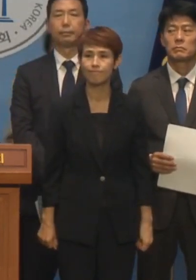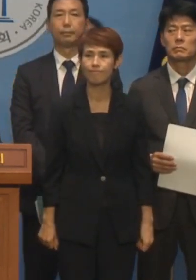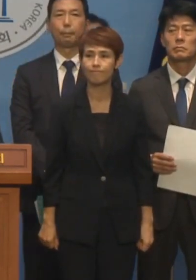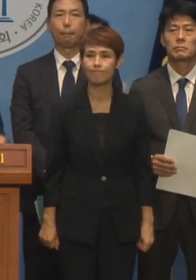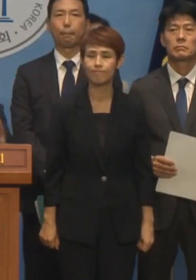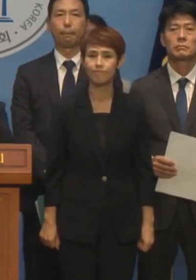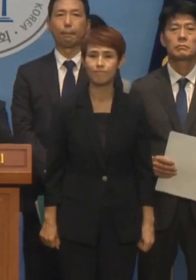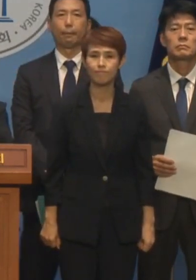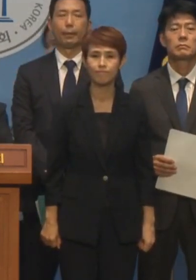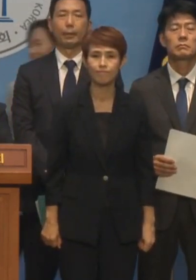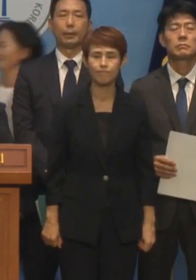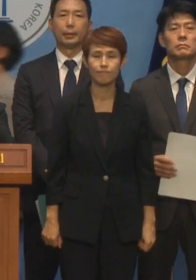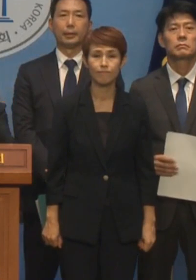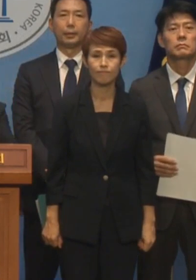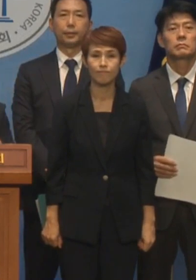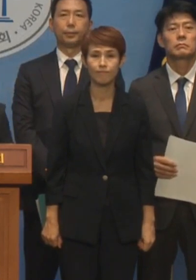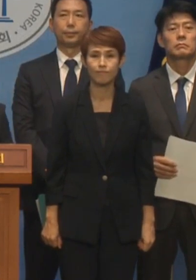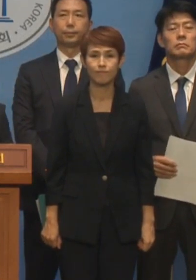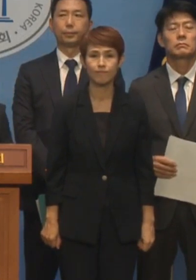네,